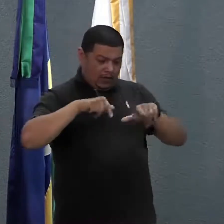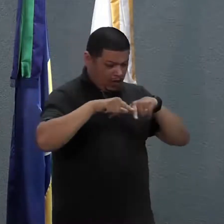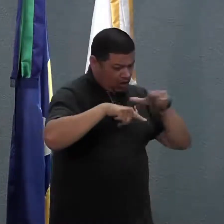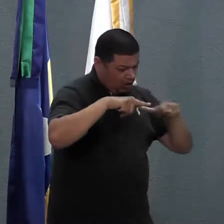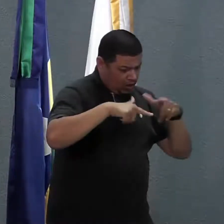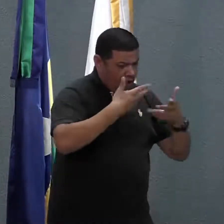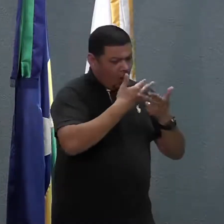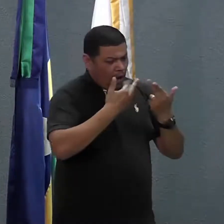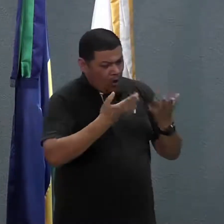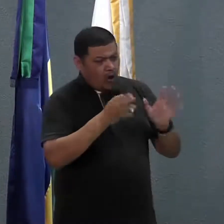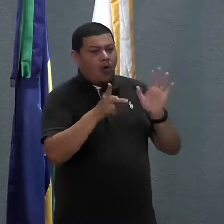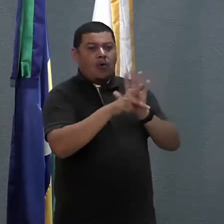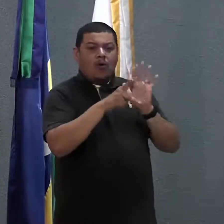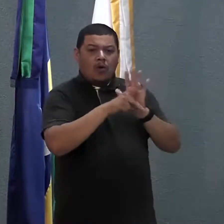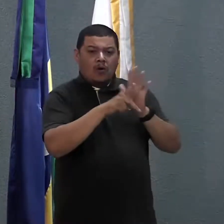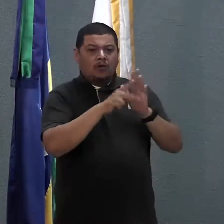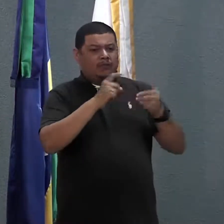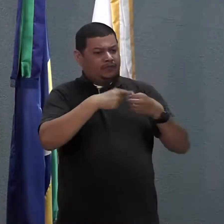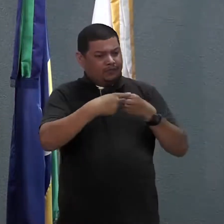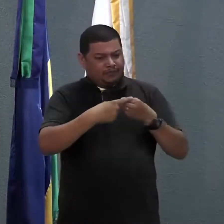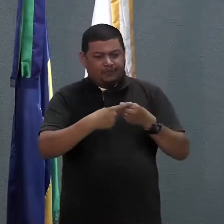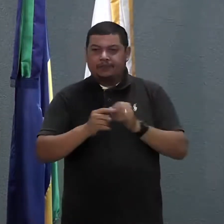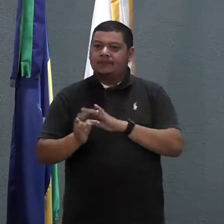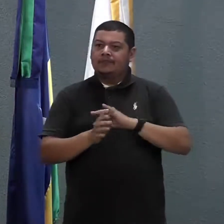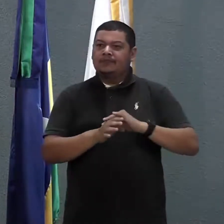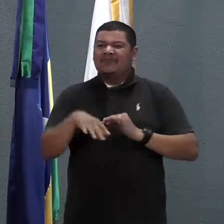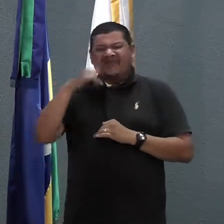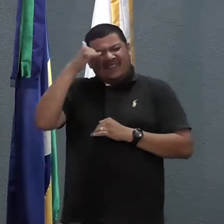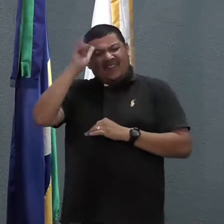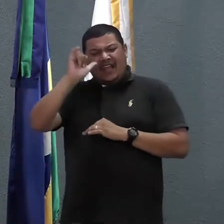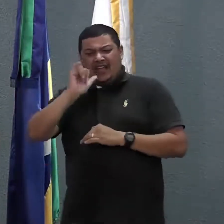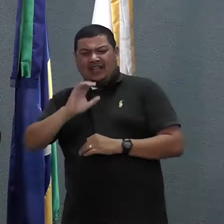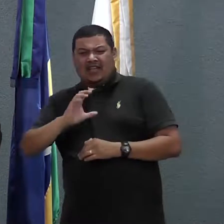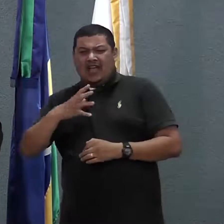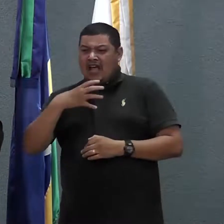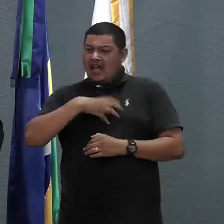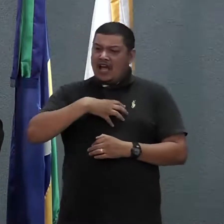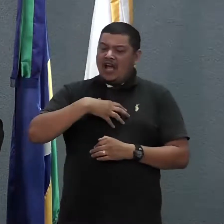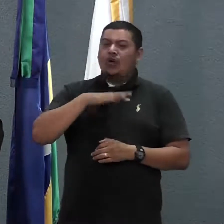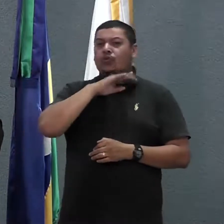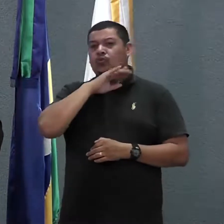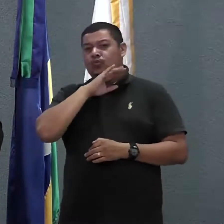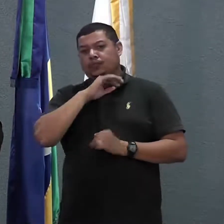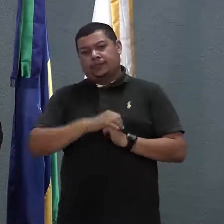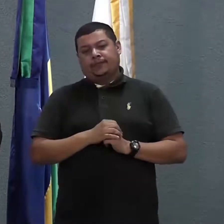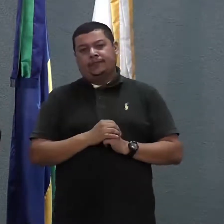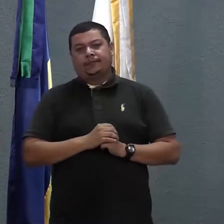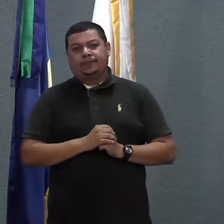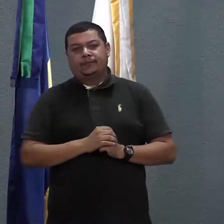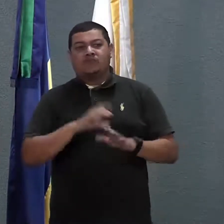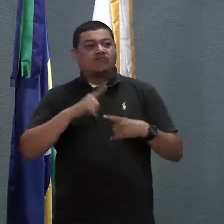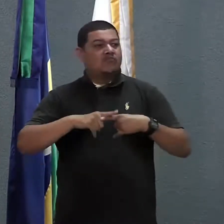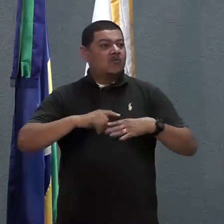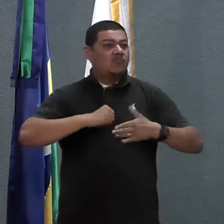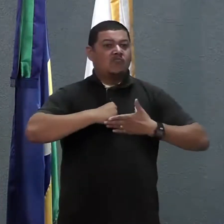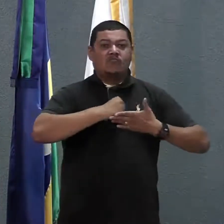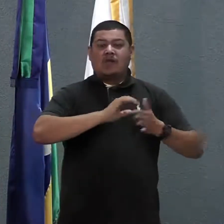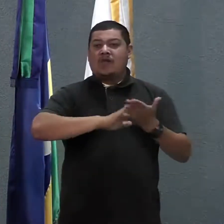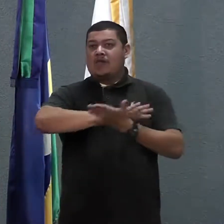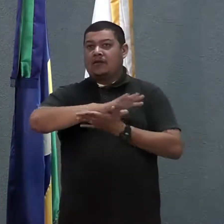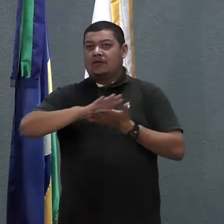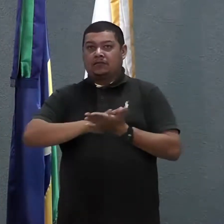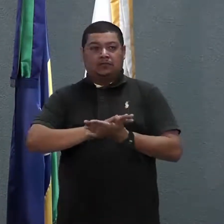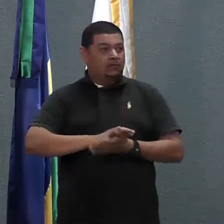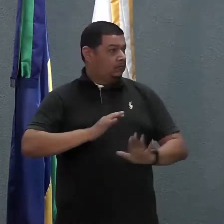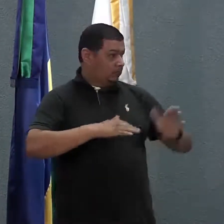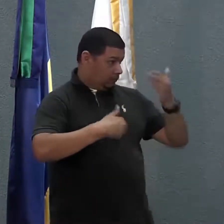município. E não disseminar o ódio ou qualquer outro tipo de sentimento que não nos leva a lugar nenhum.